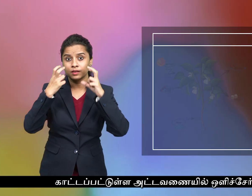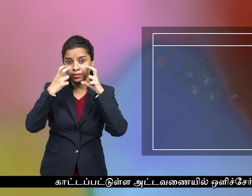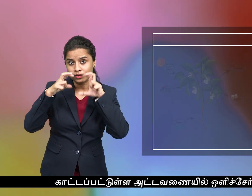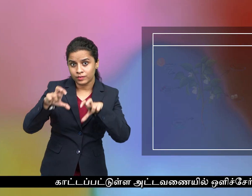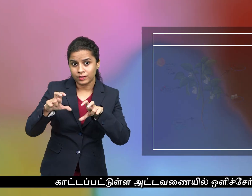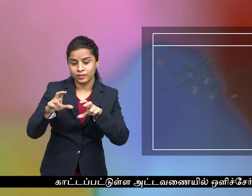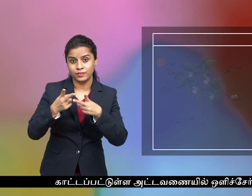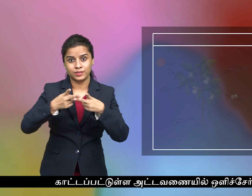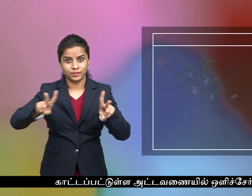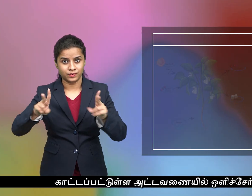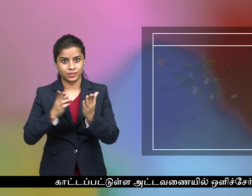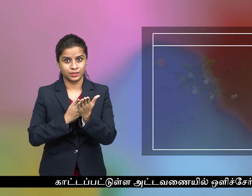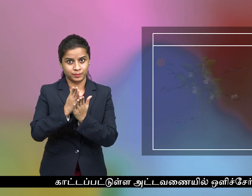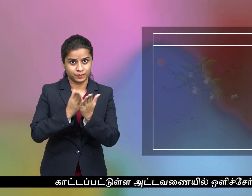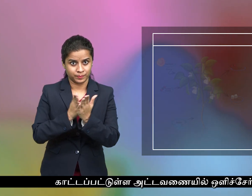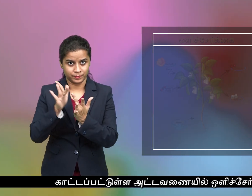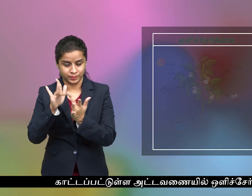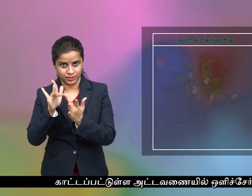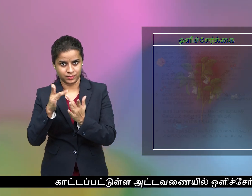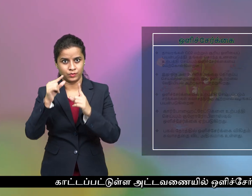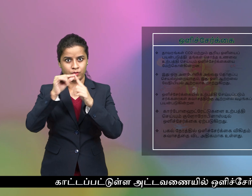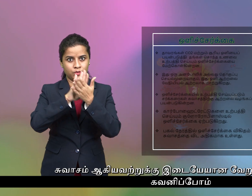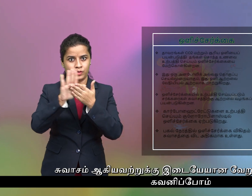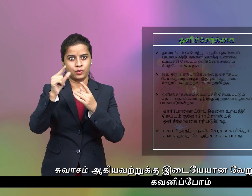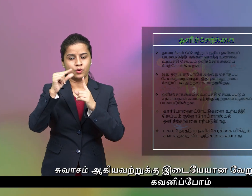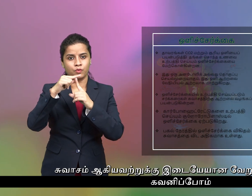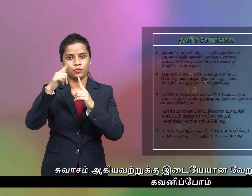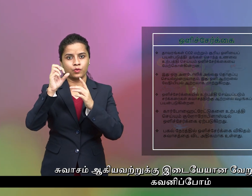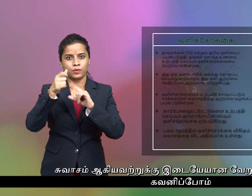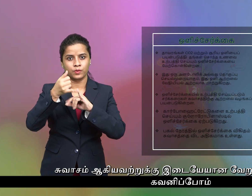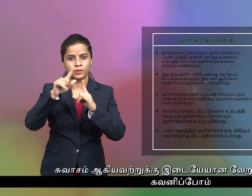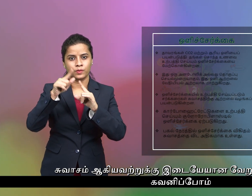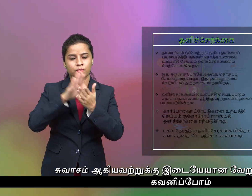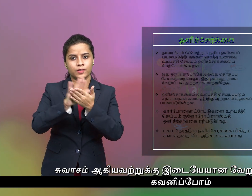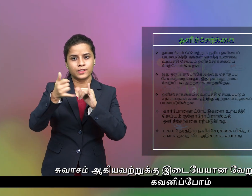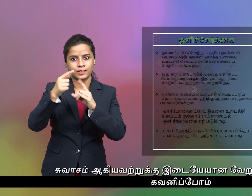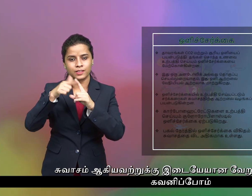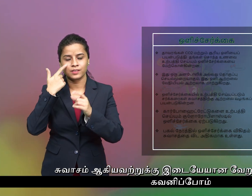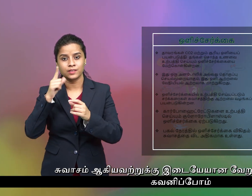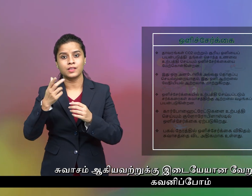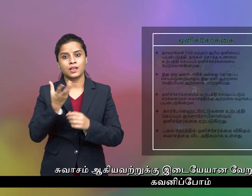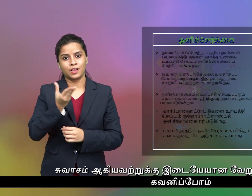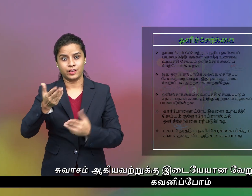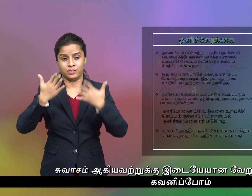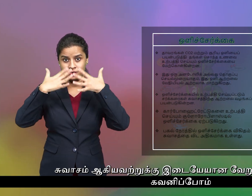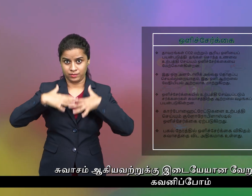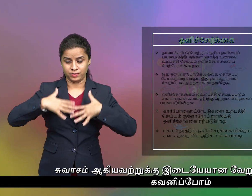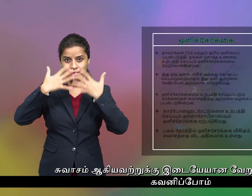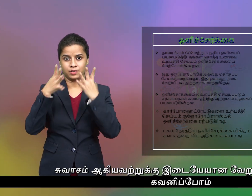காட்டப்பட்டுள்ள அட்டவணையில் ஒளிச்சேர்க்கை மற்றும் சுவாசம் ஆகியவற்றுக்கு இடையேயான வேறுபாடுகளை கவனிப்போம்.